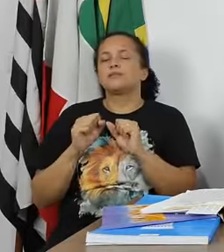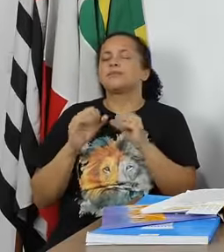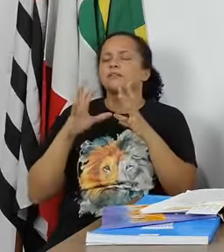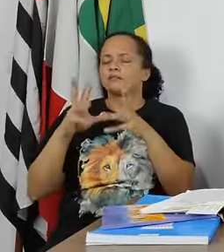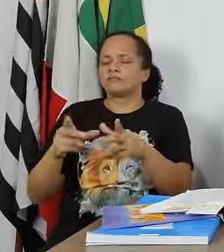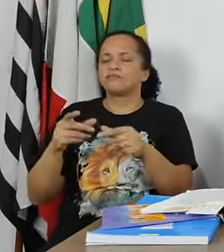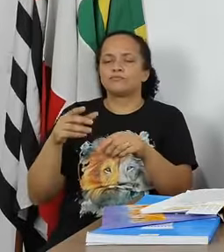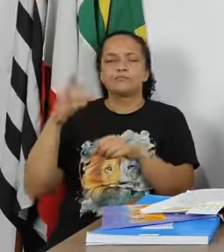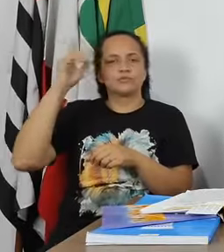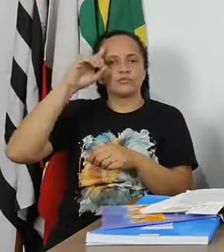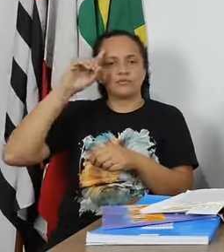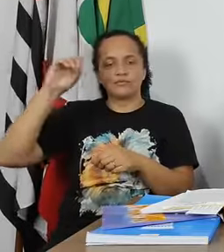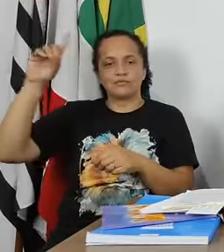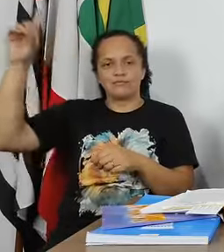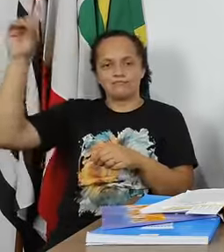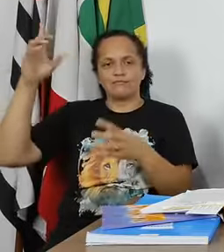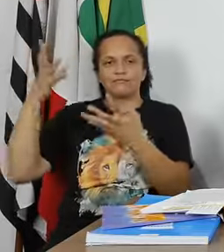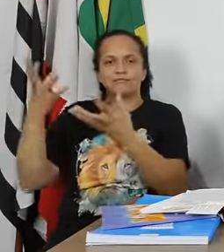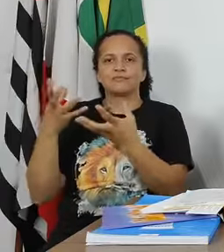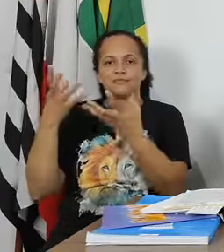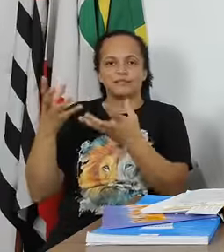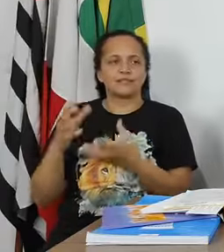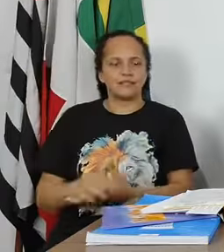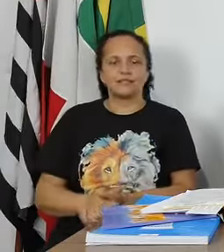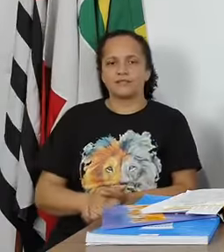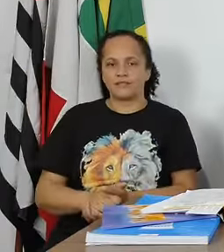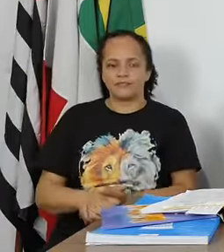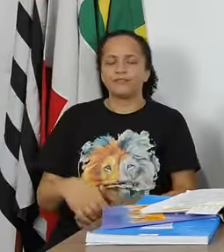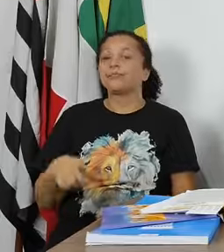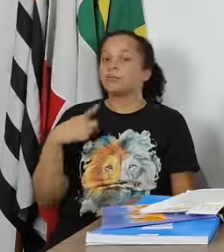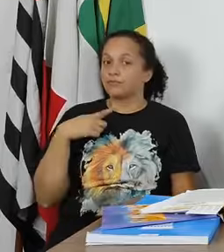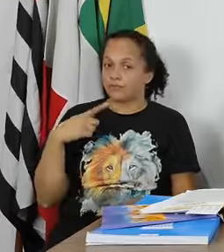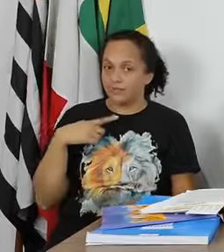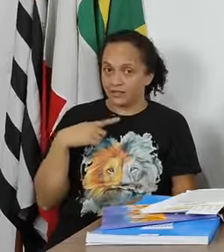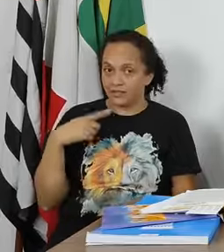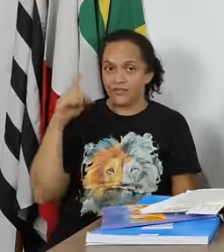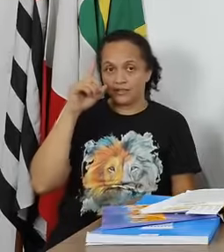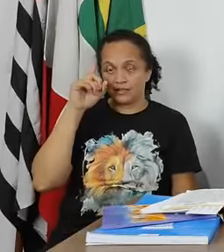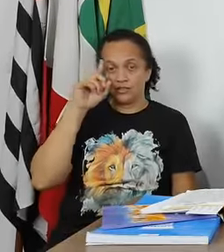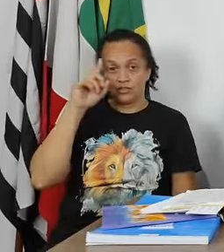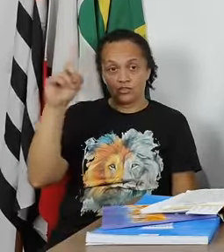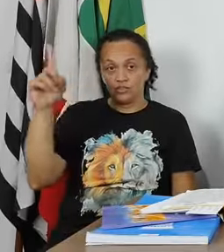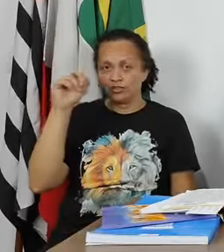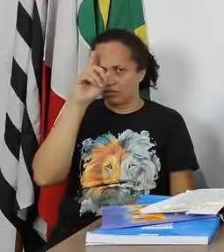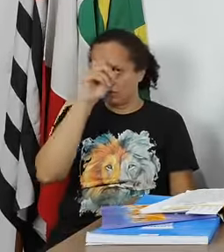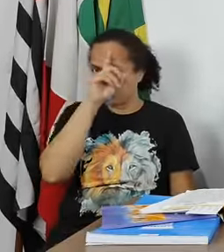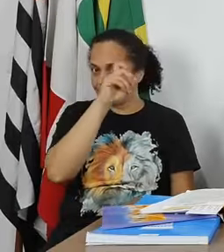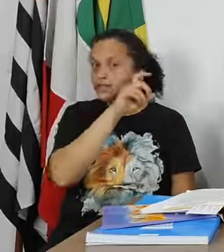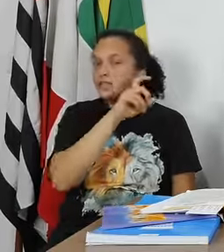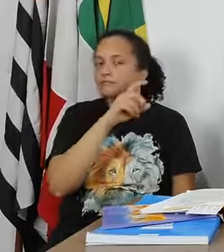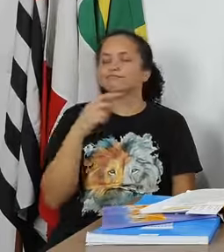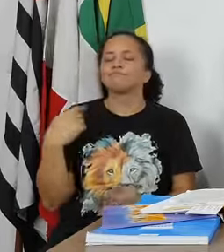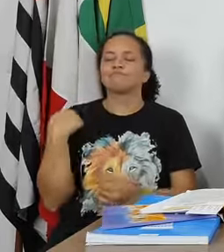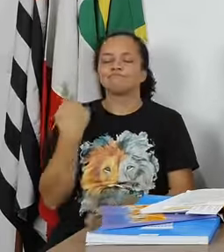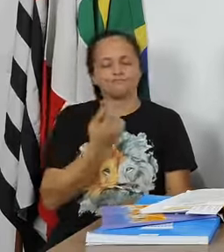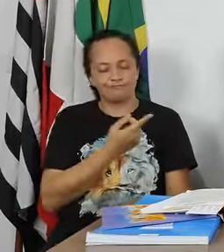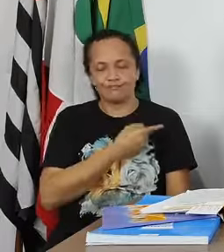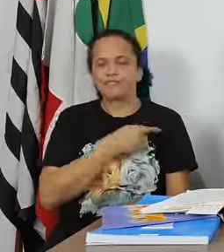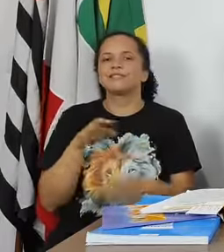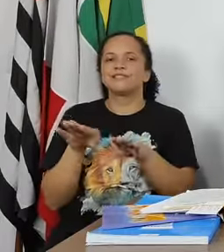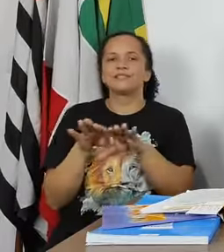a obra de Deus. Amém? Então, apesar dos momentos difíceis, nós temos a ferramenta, nós